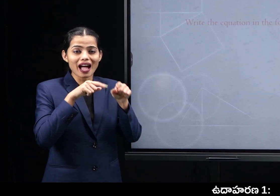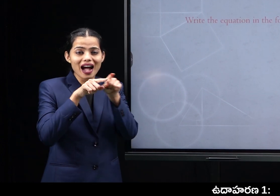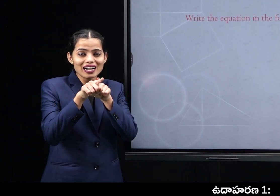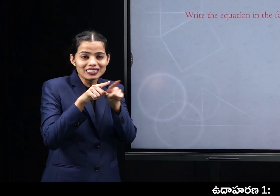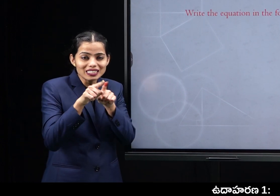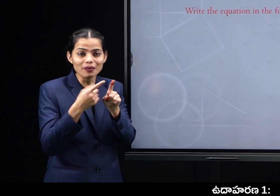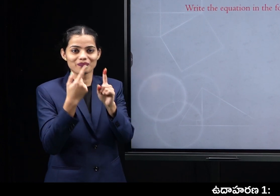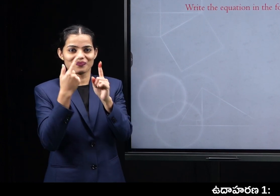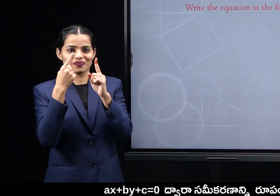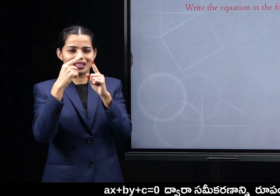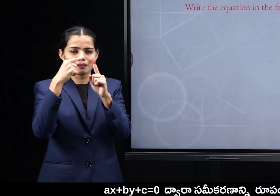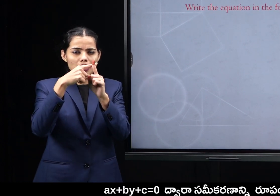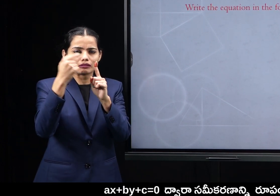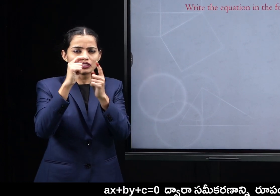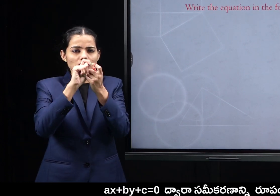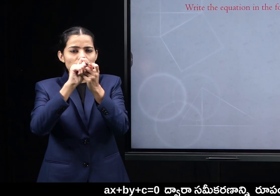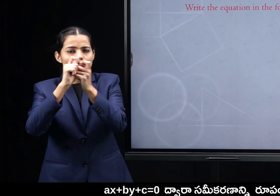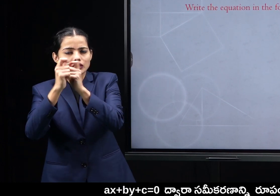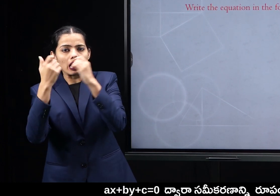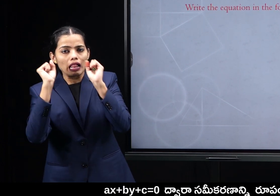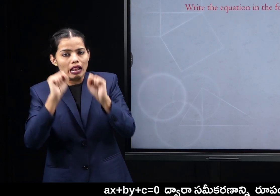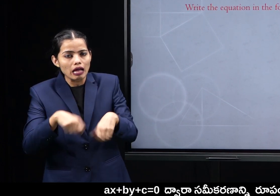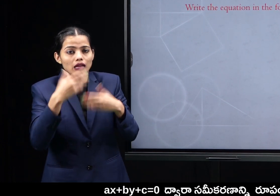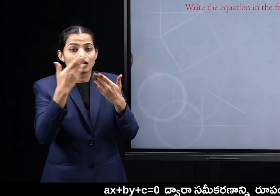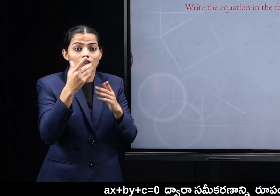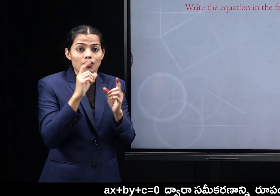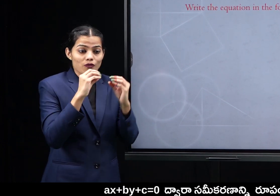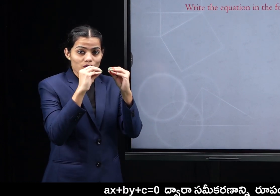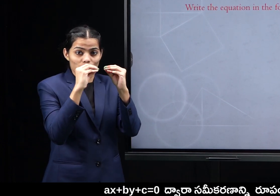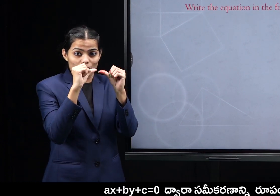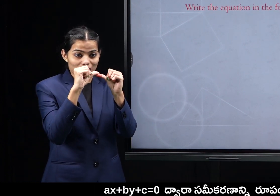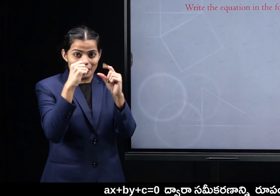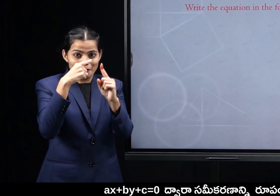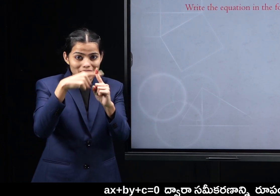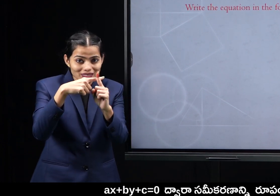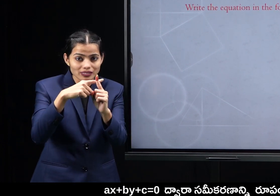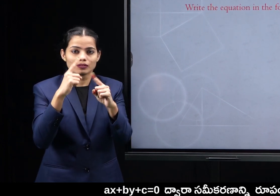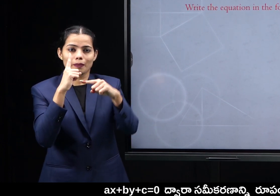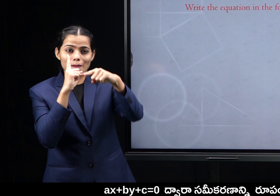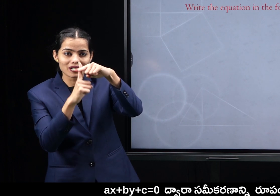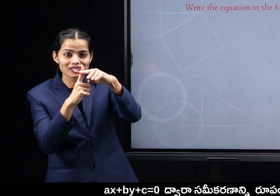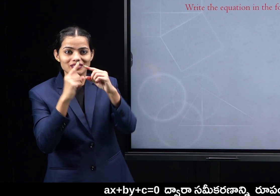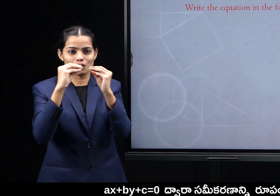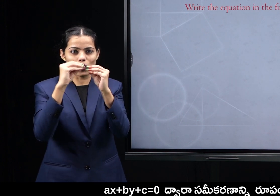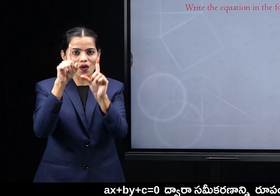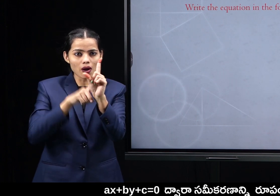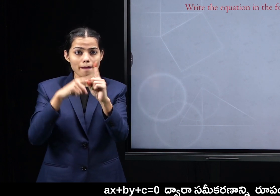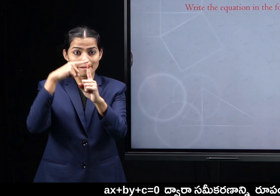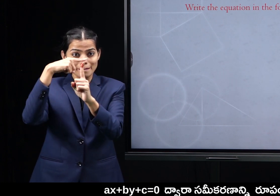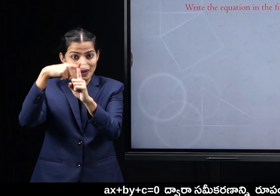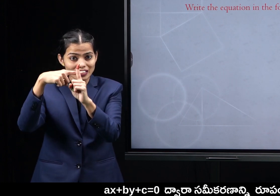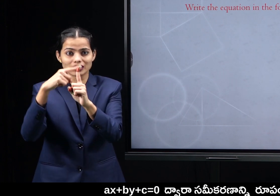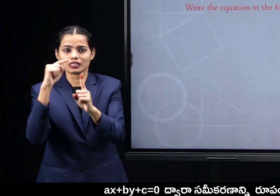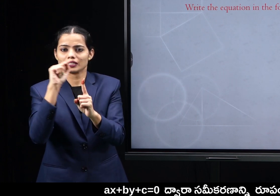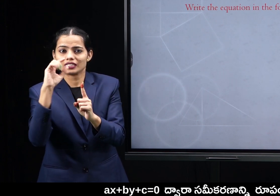ఉదాహరణ 1. ax + by + c = 0 ద్వారా సమీకరణాన్ని యాక్సిస్ రూపంలో రాయండి.